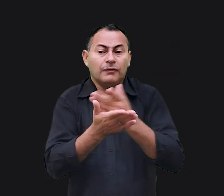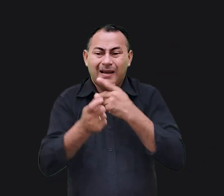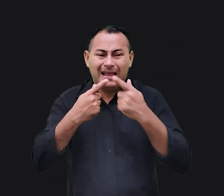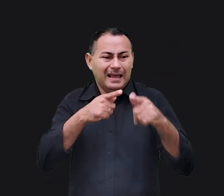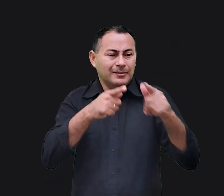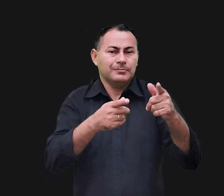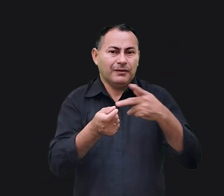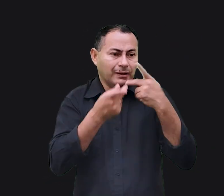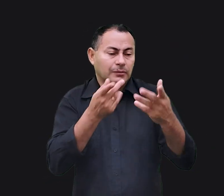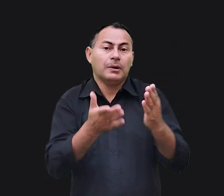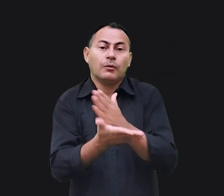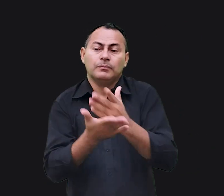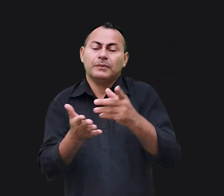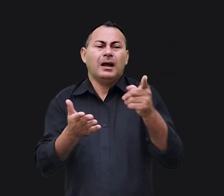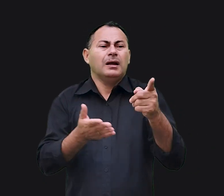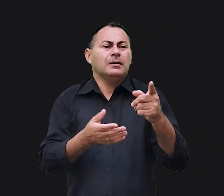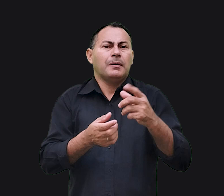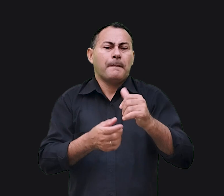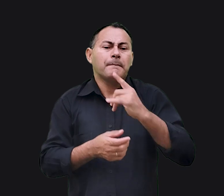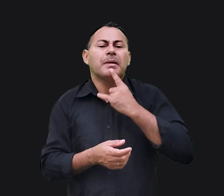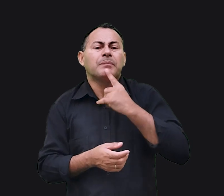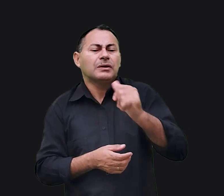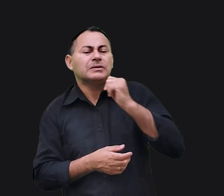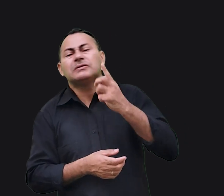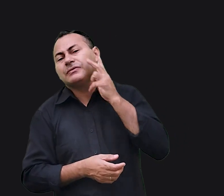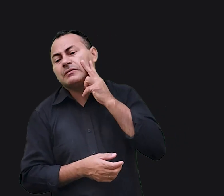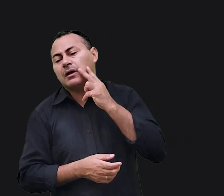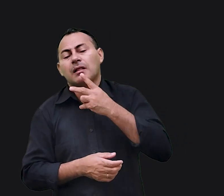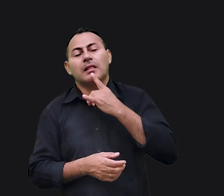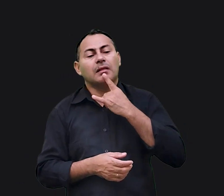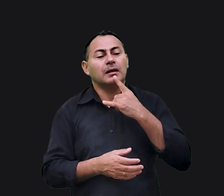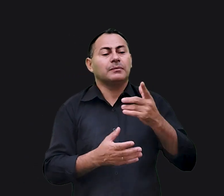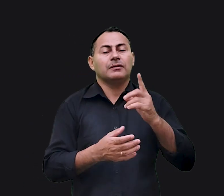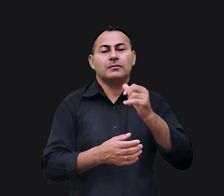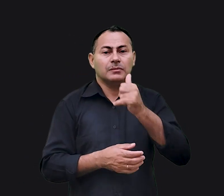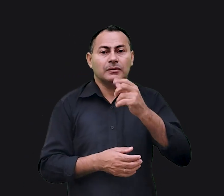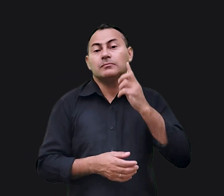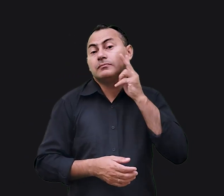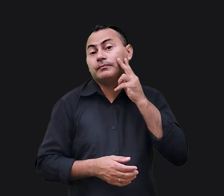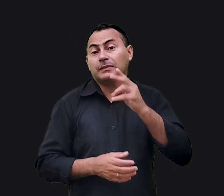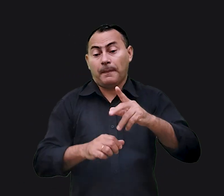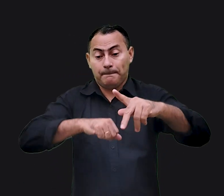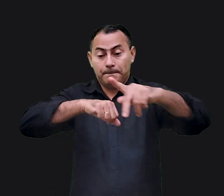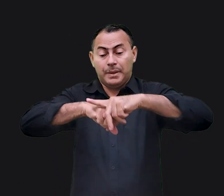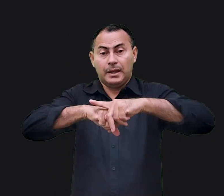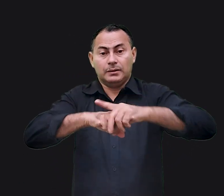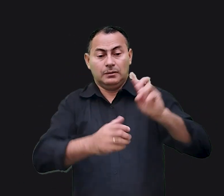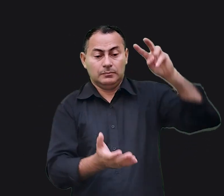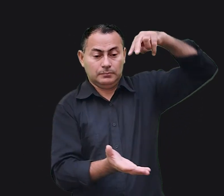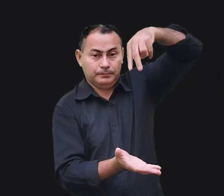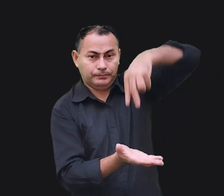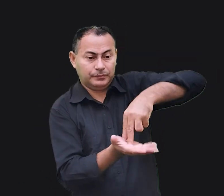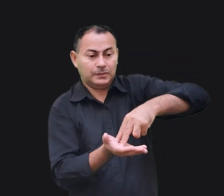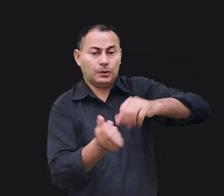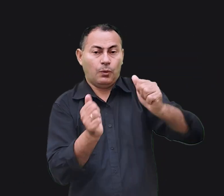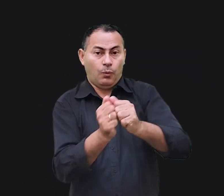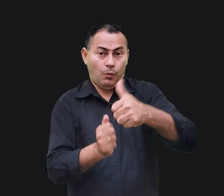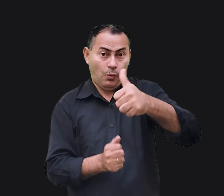diziam: eles beberam vinho demais. Então Pedro levantou-se com os 11 em